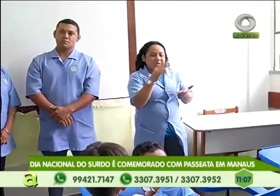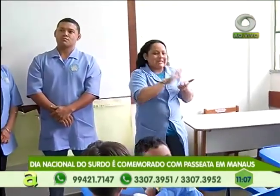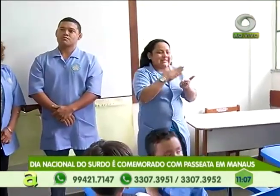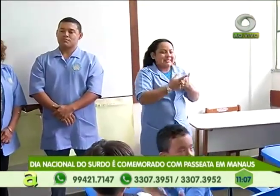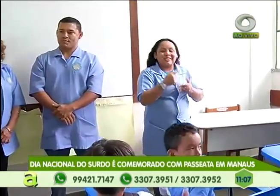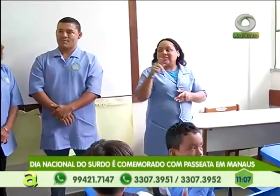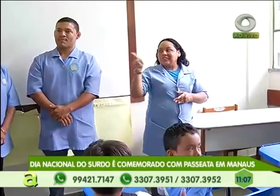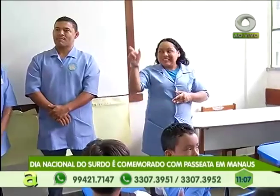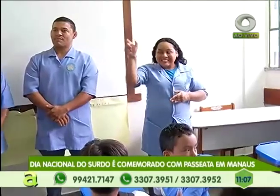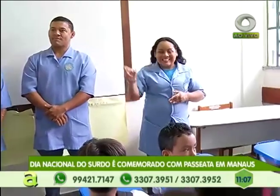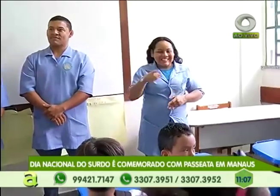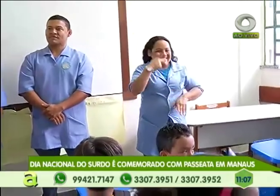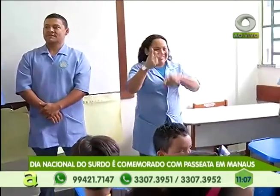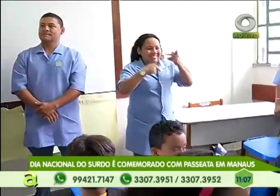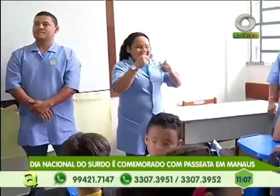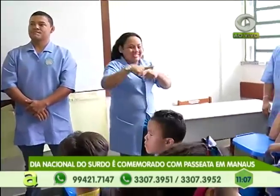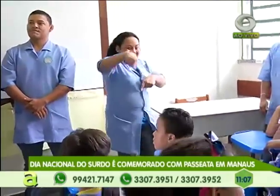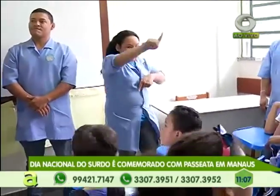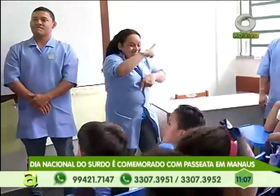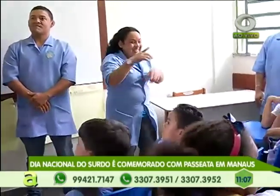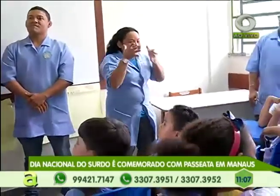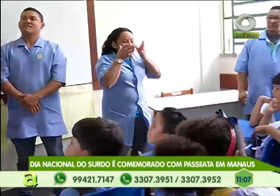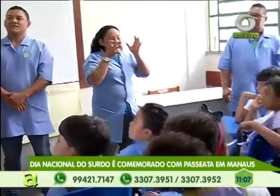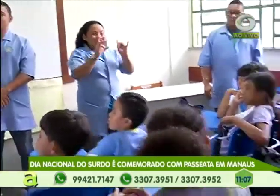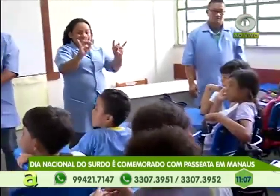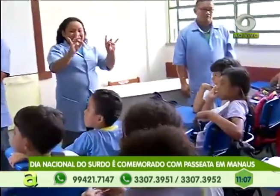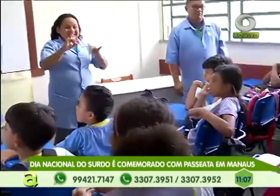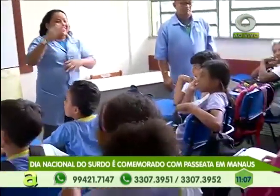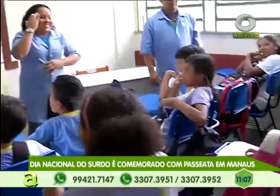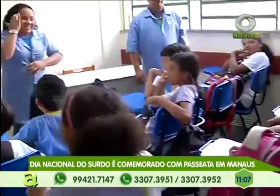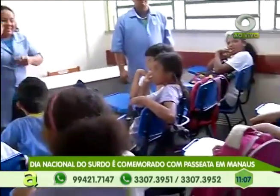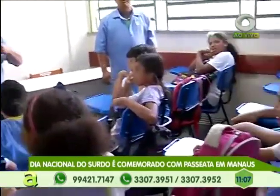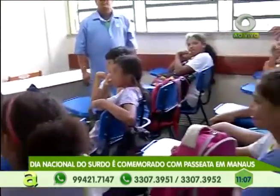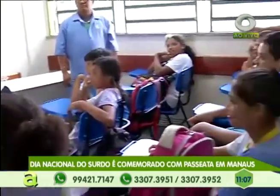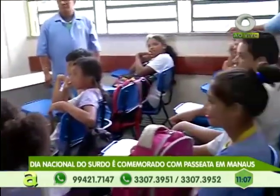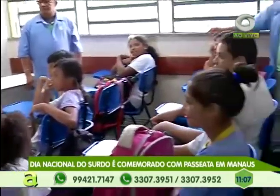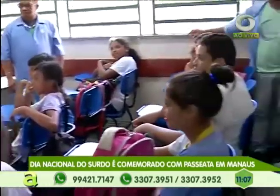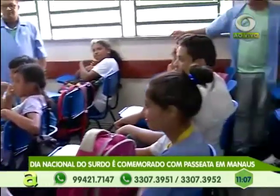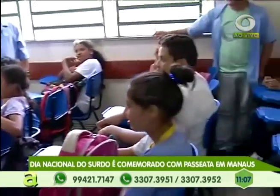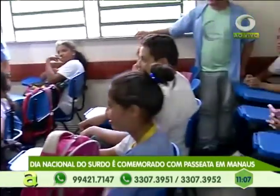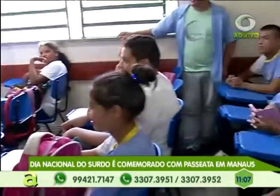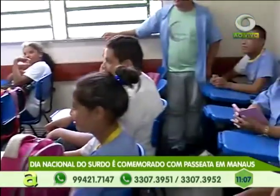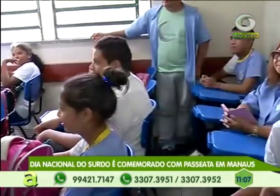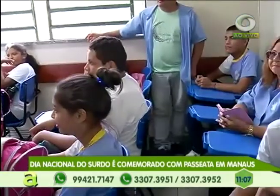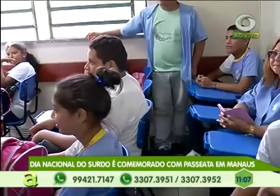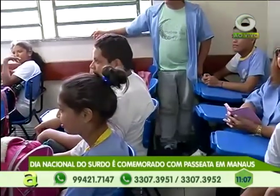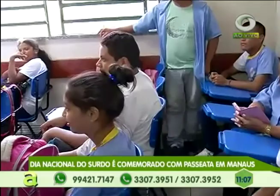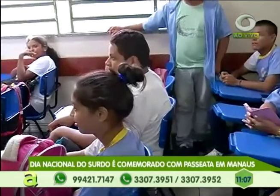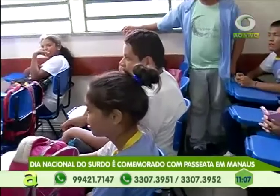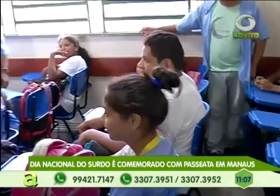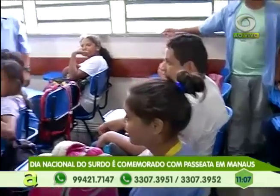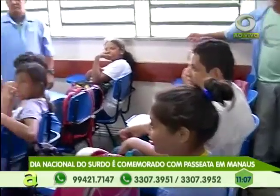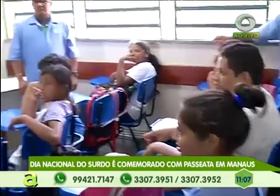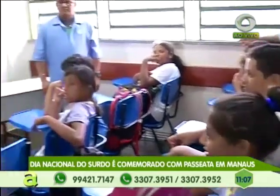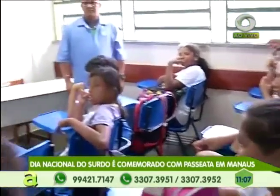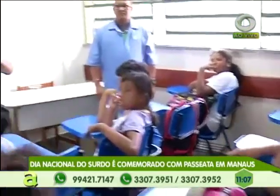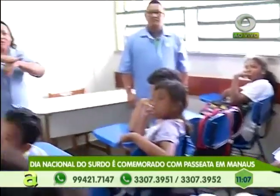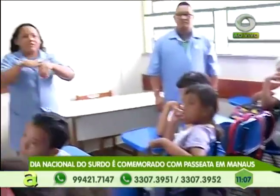que eu estou falando aqui, mas se os alunos estão conseguindo saber, porque tem que a intérprete está falando tudo. Eu vou chegar aqui com a nossa professora também de